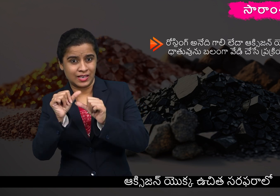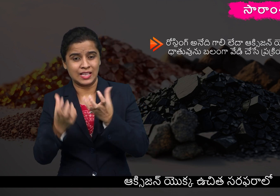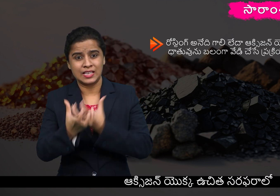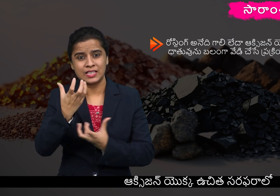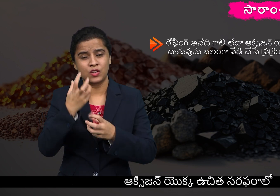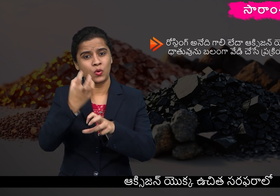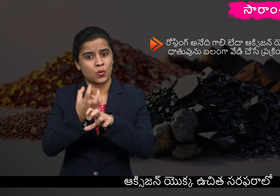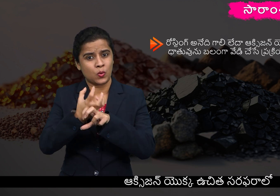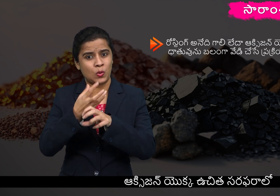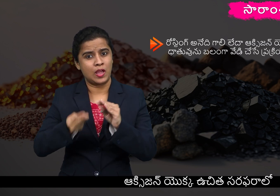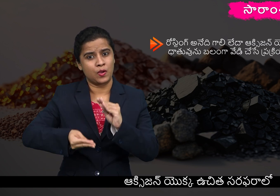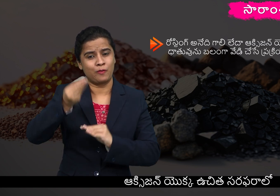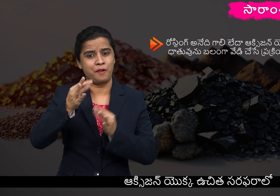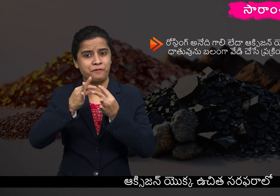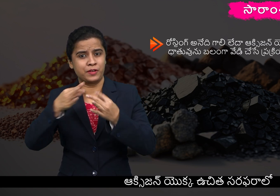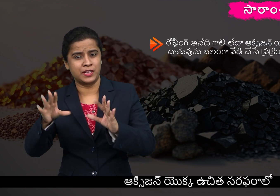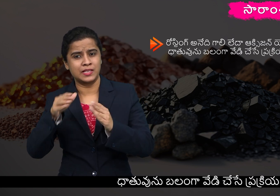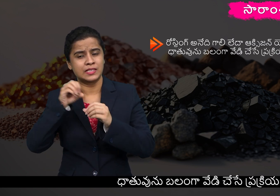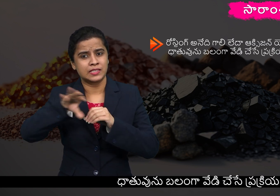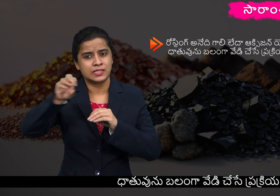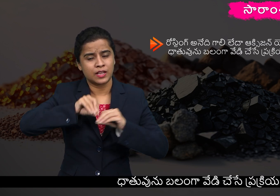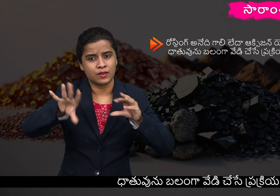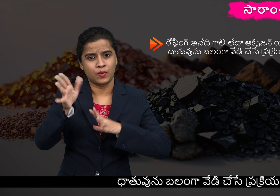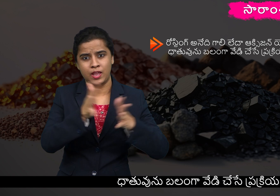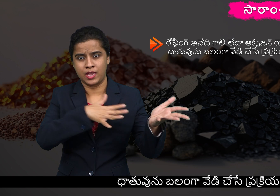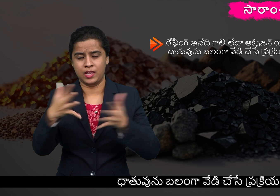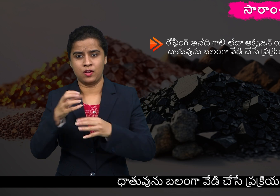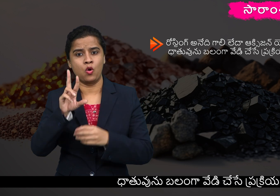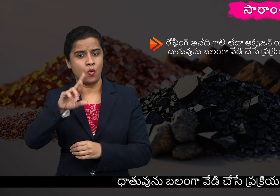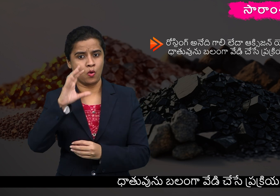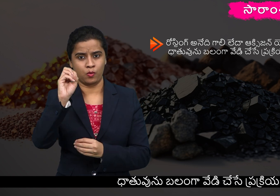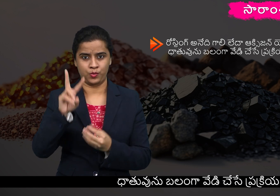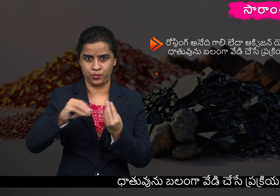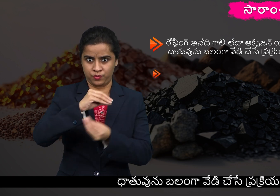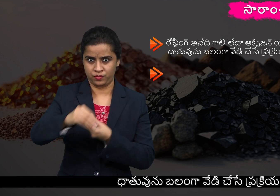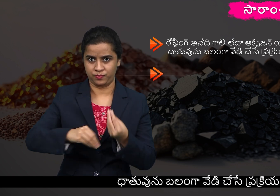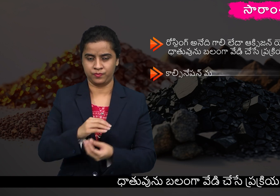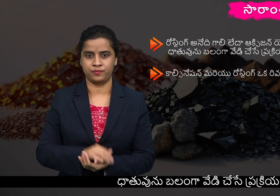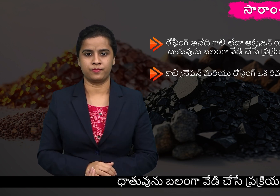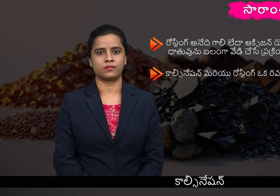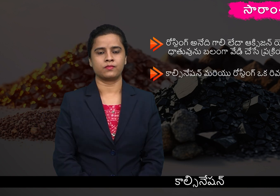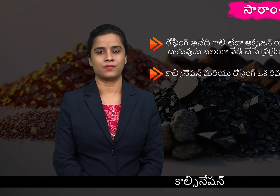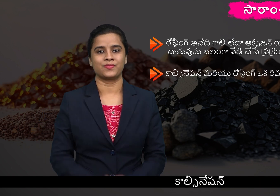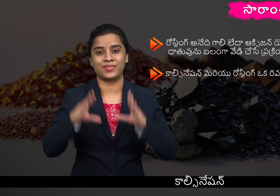లేదా ఆక్సిజన్ యొక్క ఉచిత సరఫరాలో ధాతువును బలంగా వేడి చేసే ప్రక్రియ.